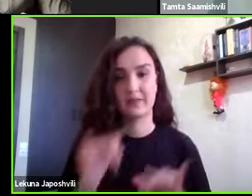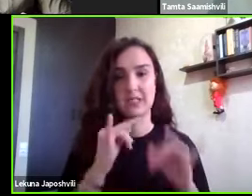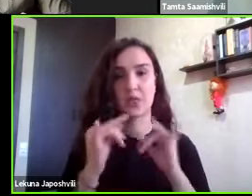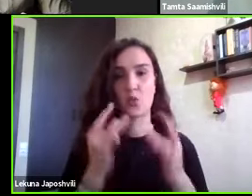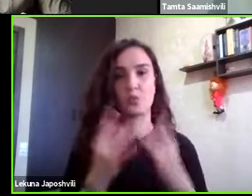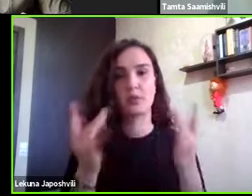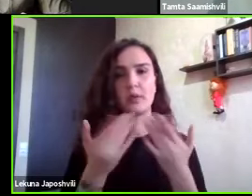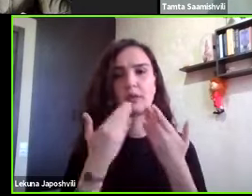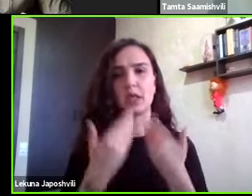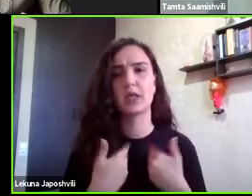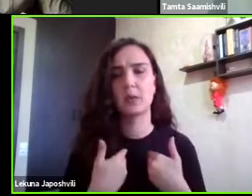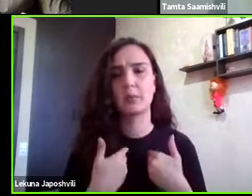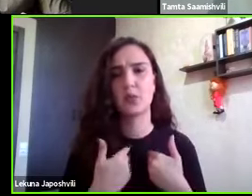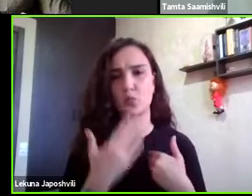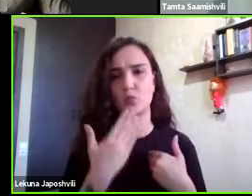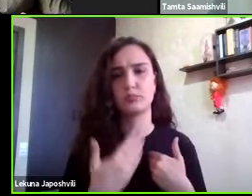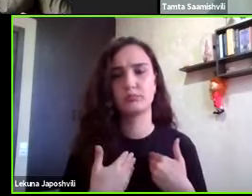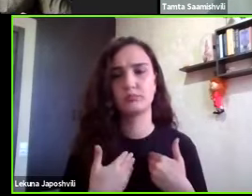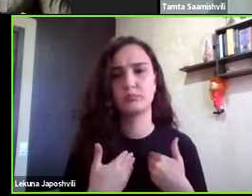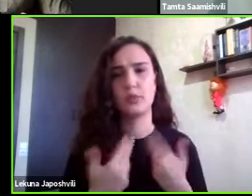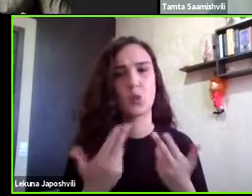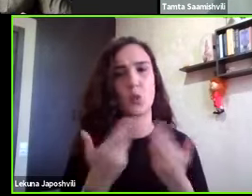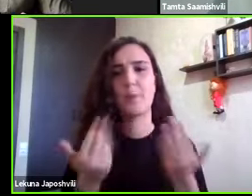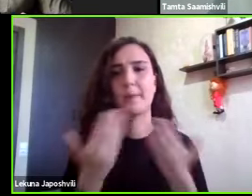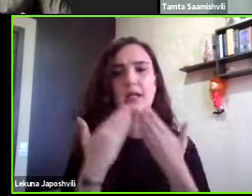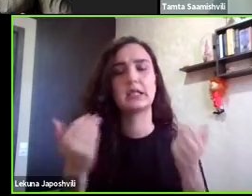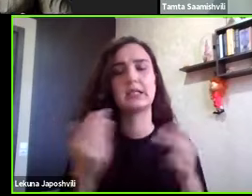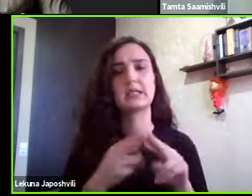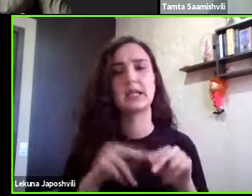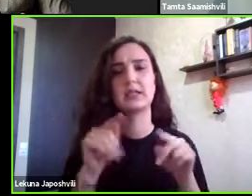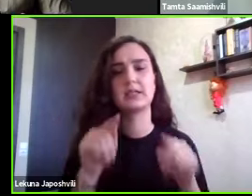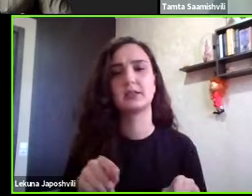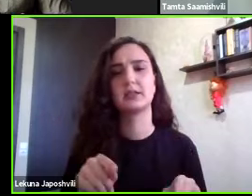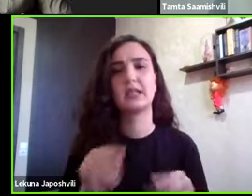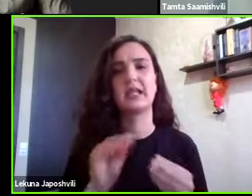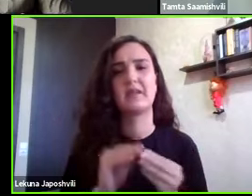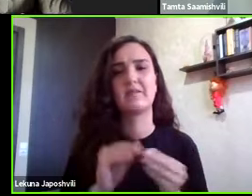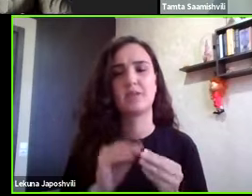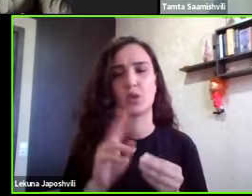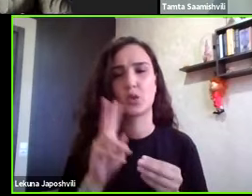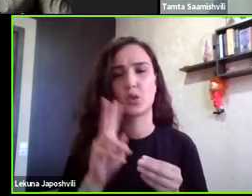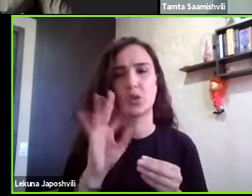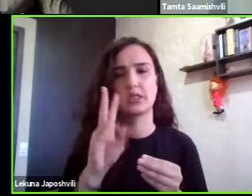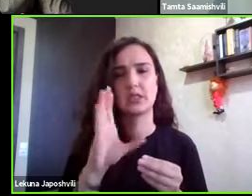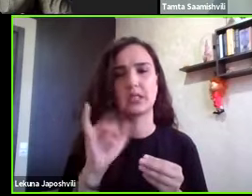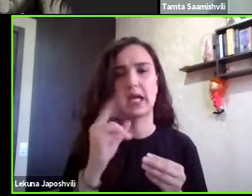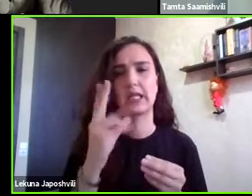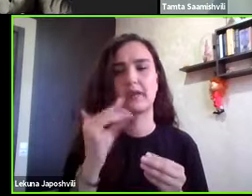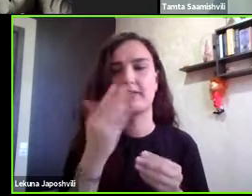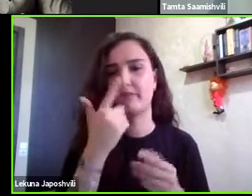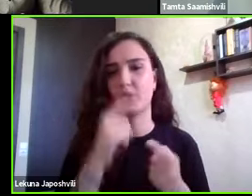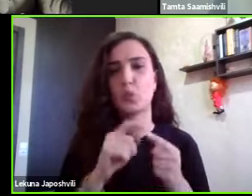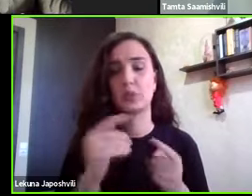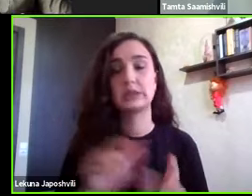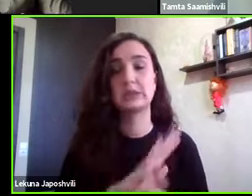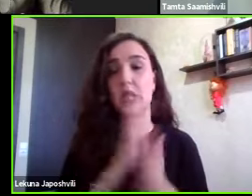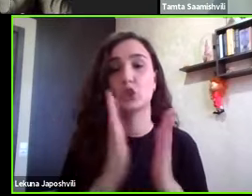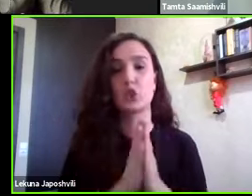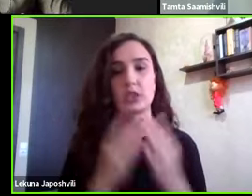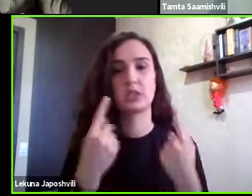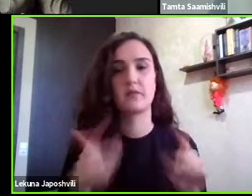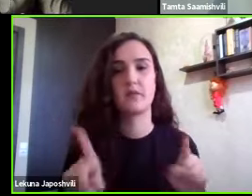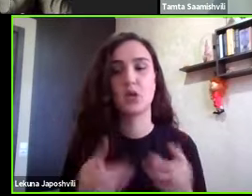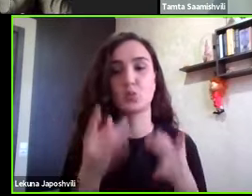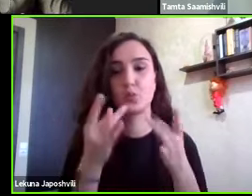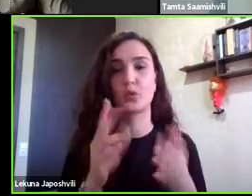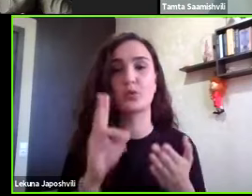გვესაუბრებიან, გვეკითხებიან ხოლმე, რომ ხო არ არის ეს იგივე კოქსაკის ვირუსი, რომელიც აბსოლუტურად სხვა რამეა. უბრალოდ